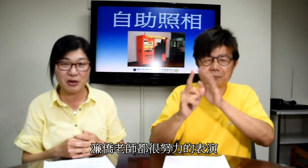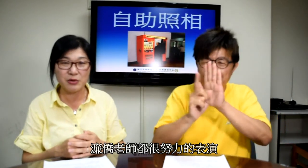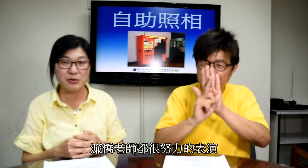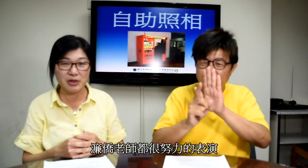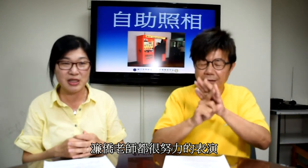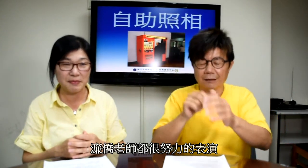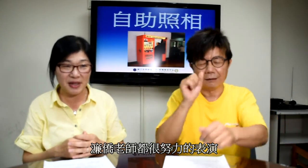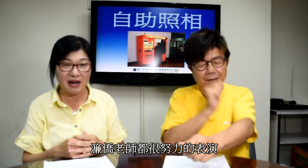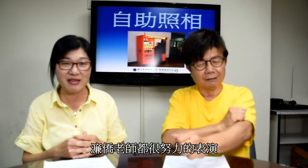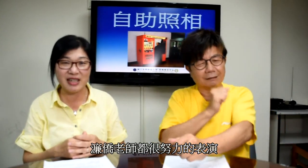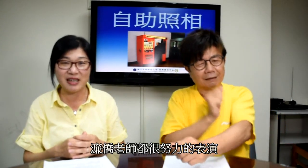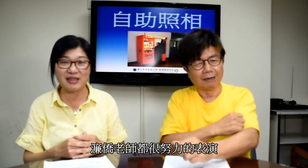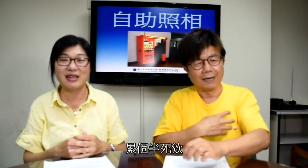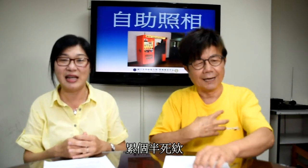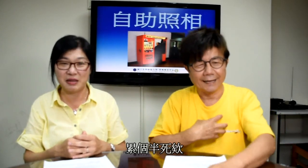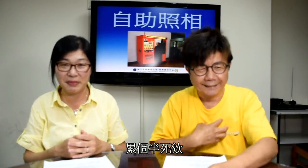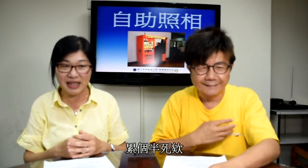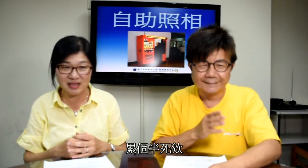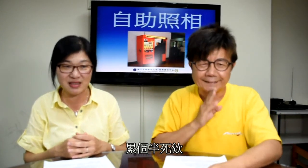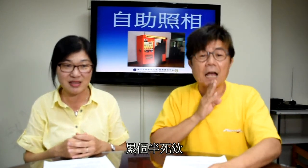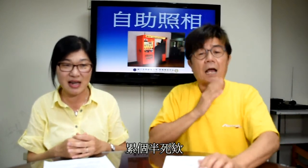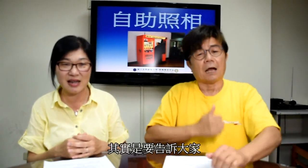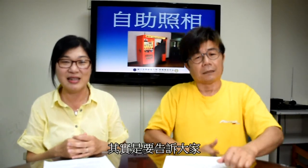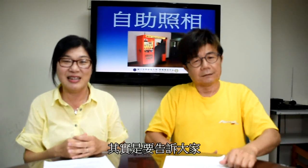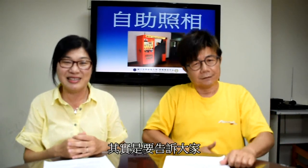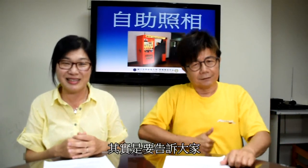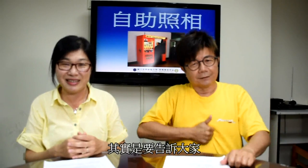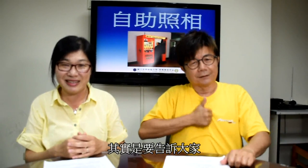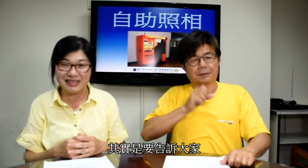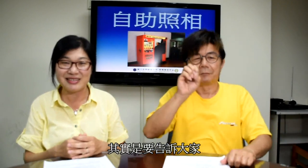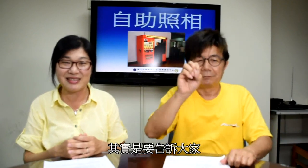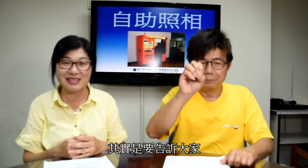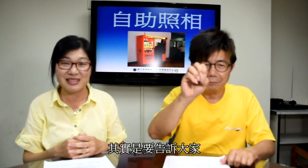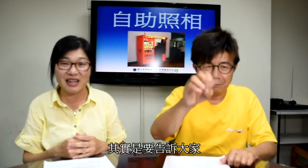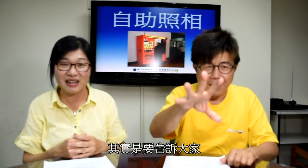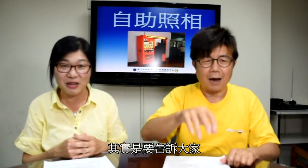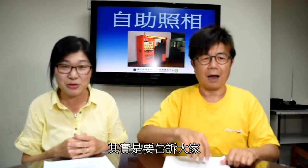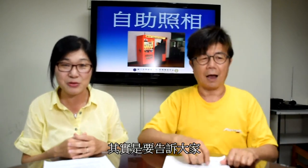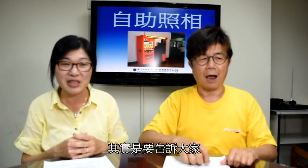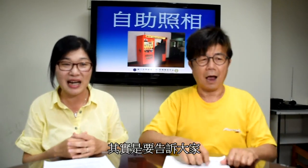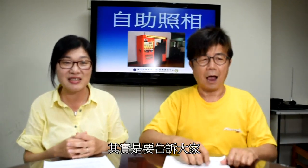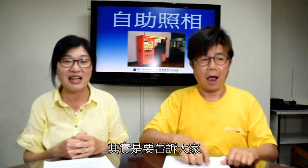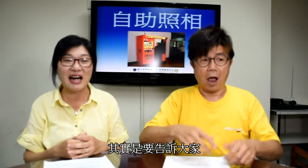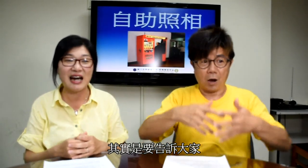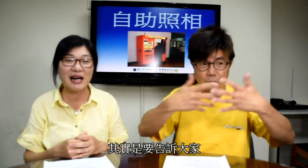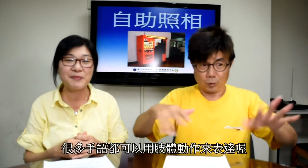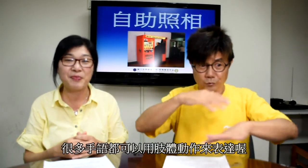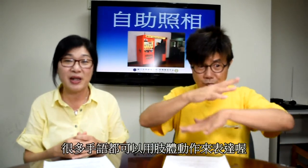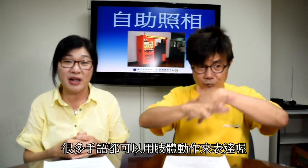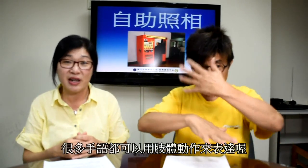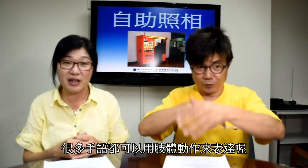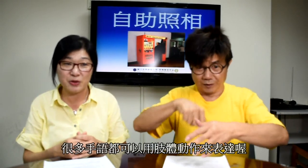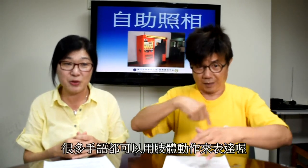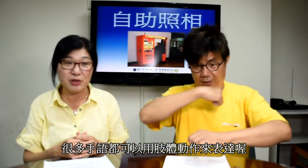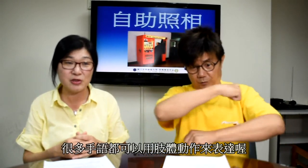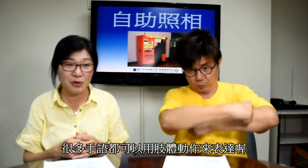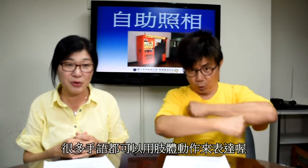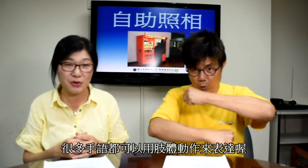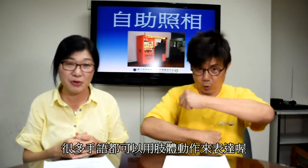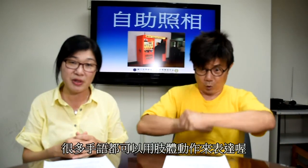力的表演，累得半死，其实是要告诉大家很多手语都可以用